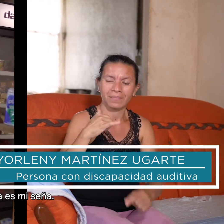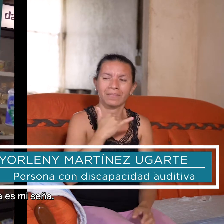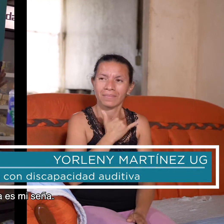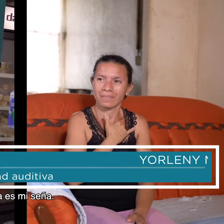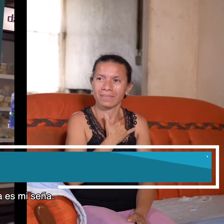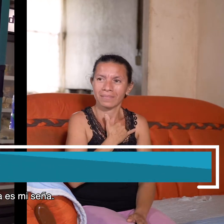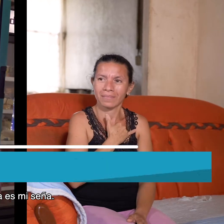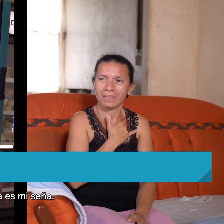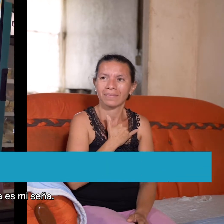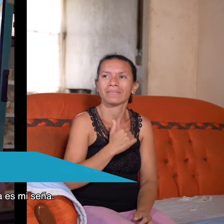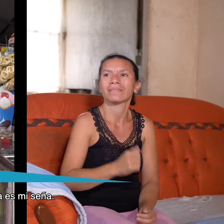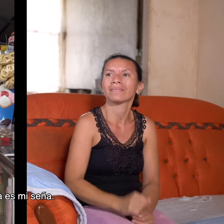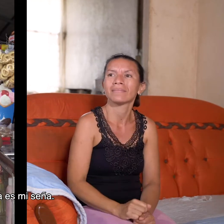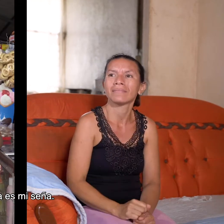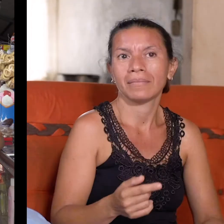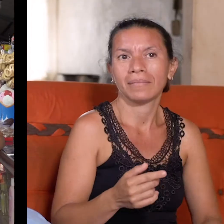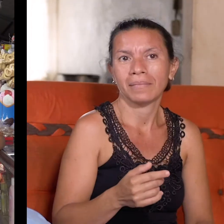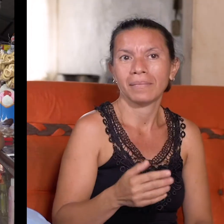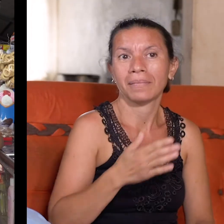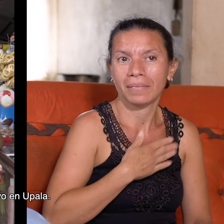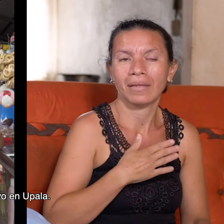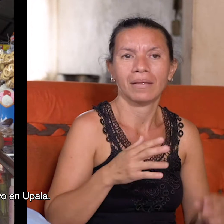Esta es mi seña.